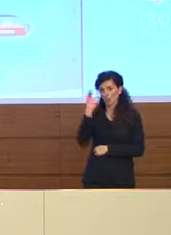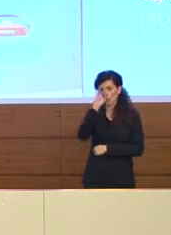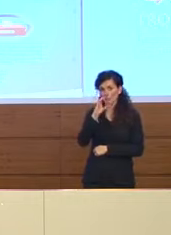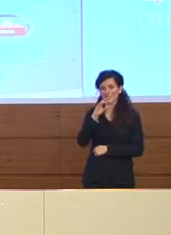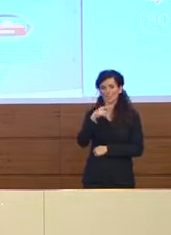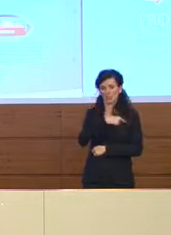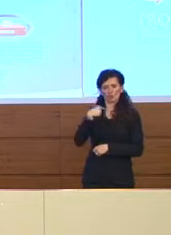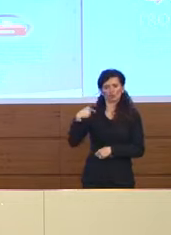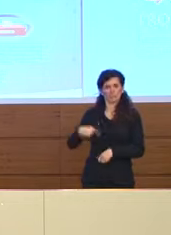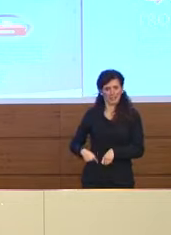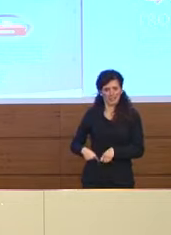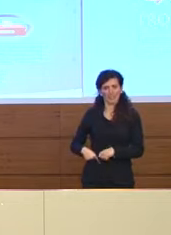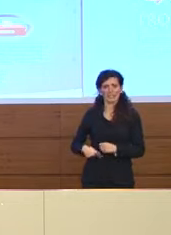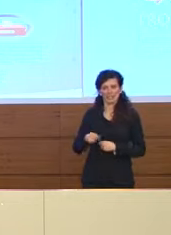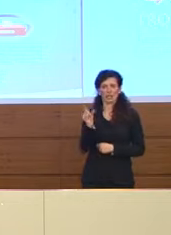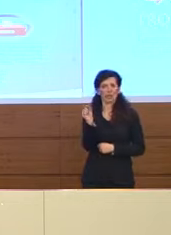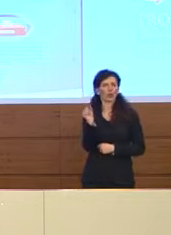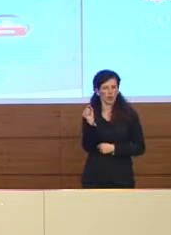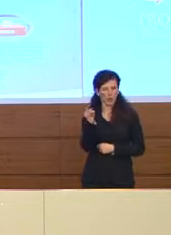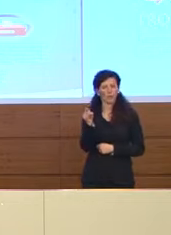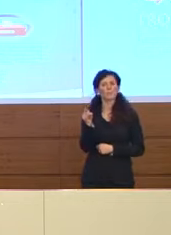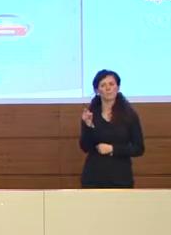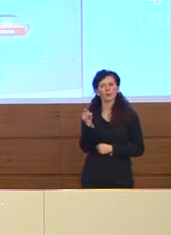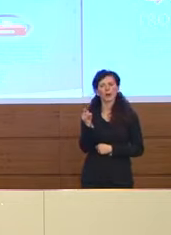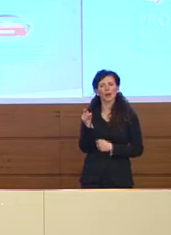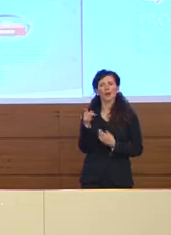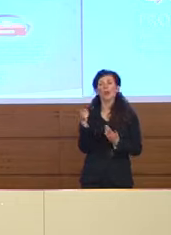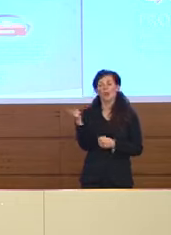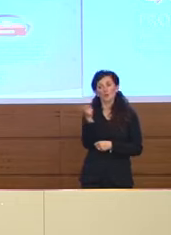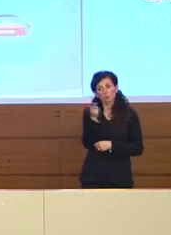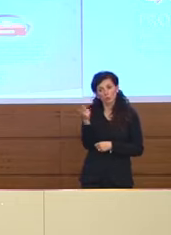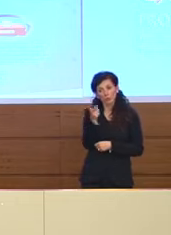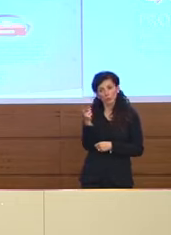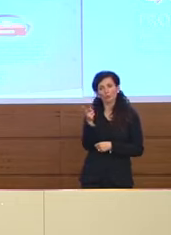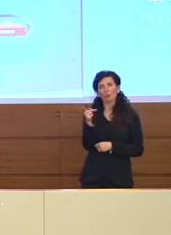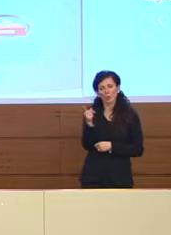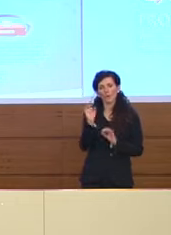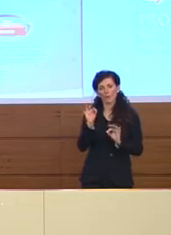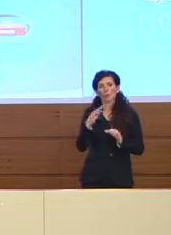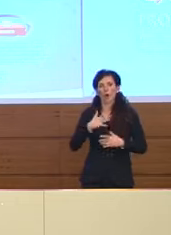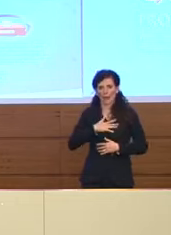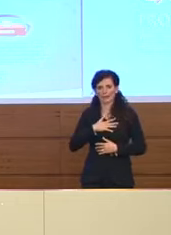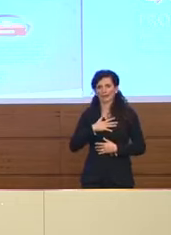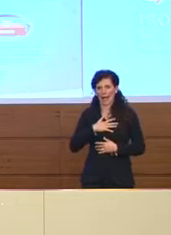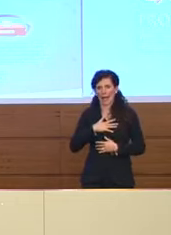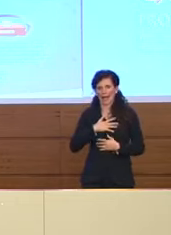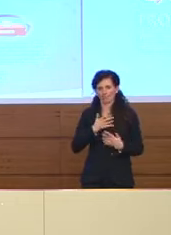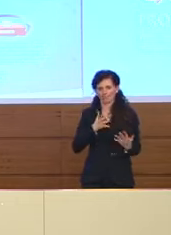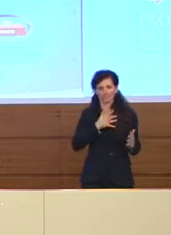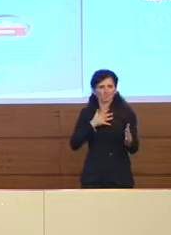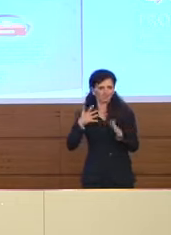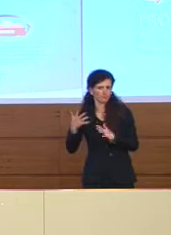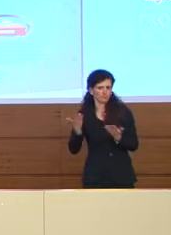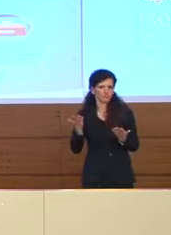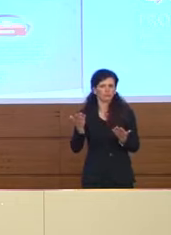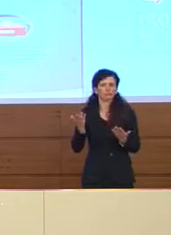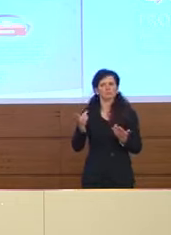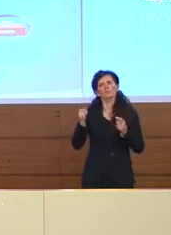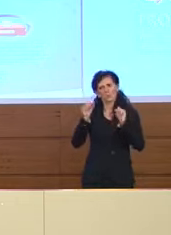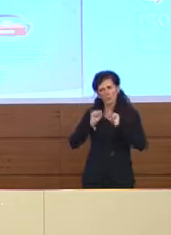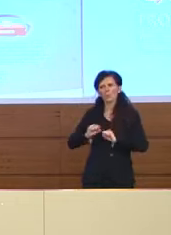che peraltro avevano anche un età come dire